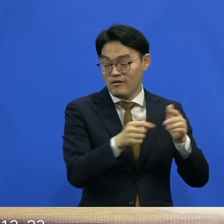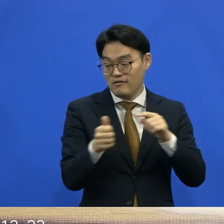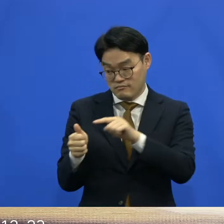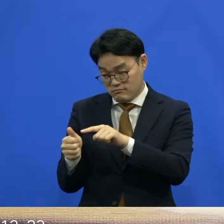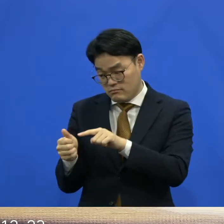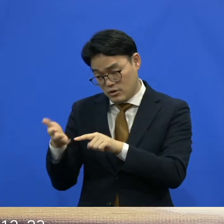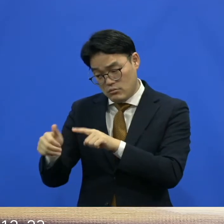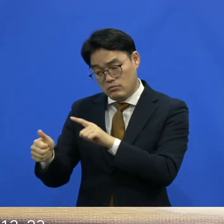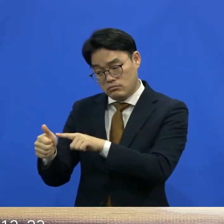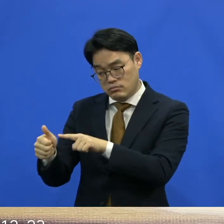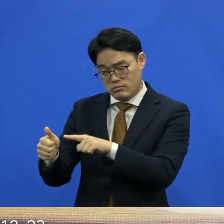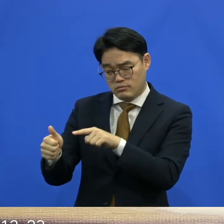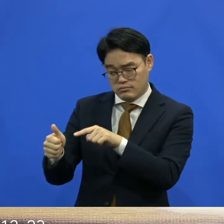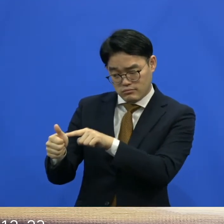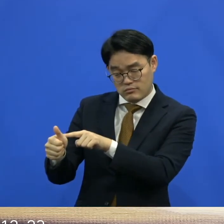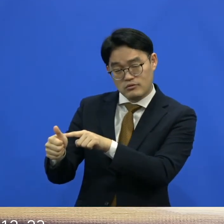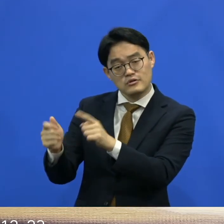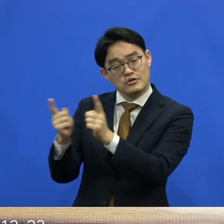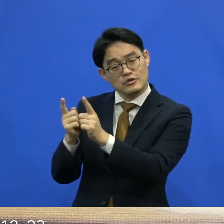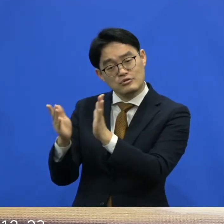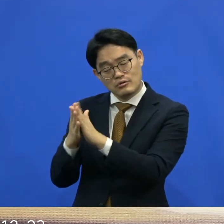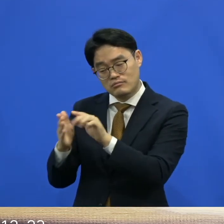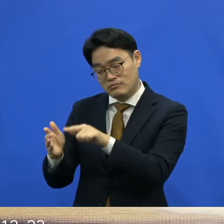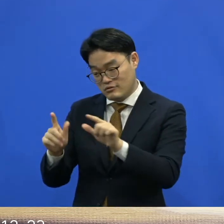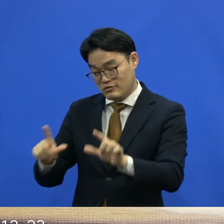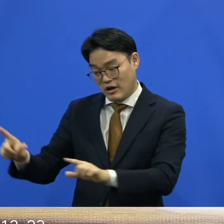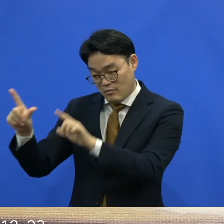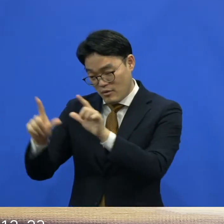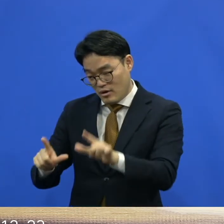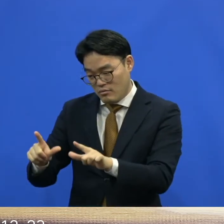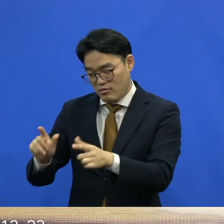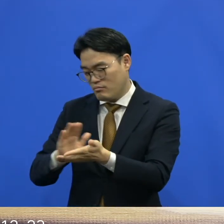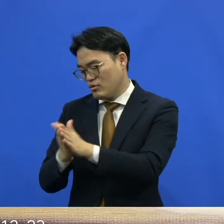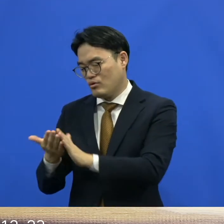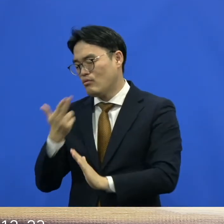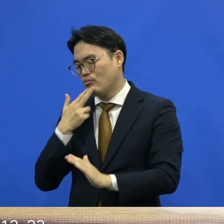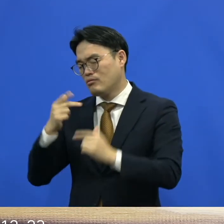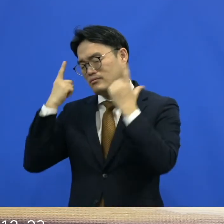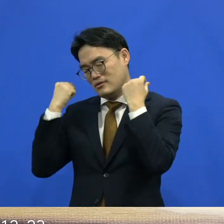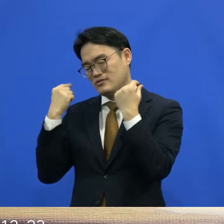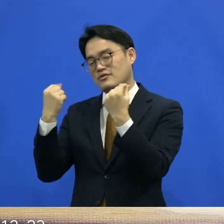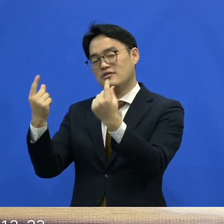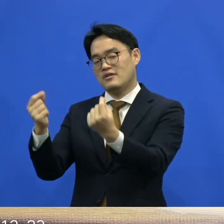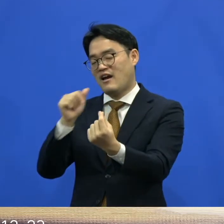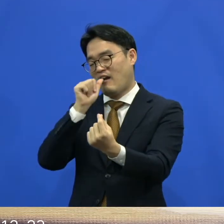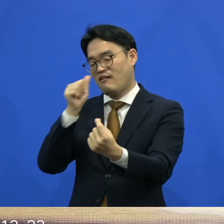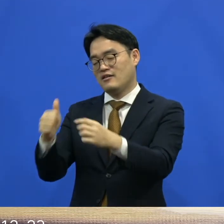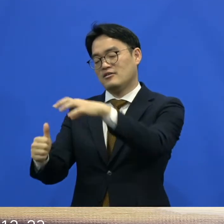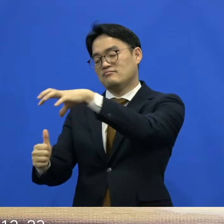삶에 몸으로 느낄 만한 변화는 전혀 일어나지 않고 감옥 안에 있는 것입니다.